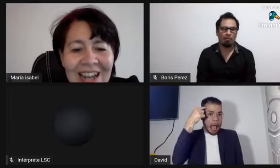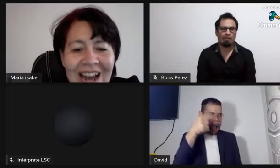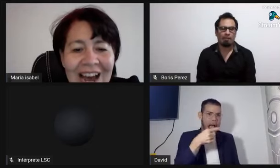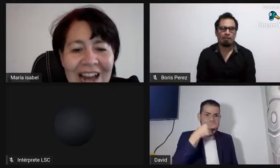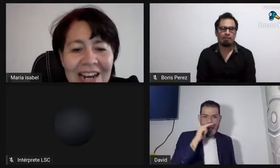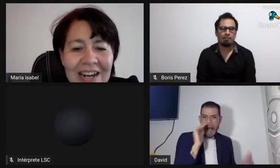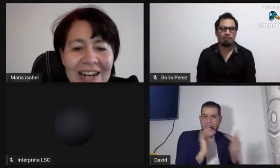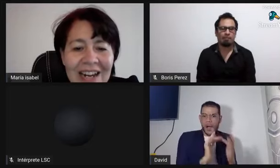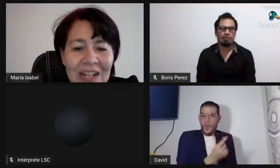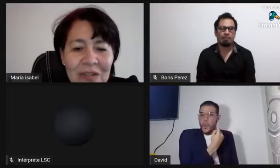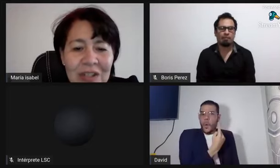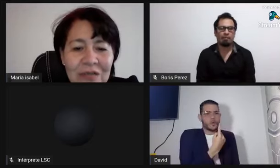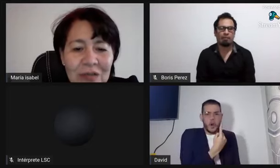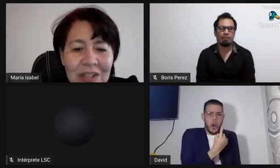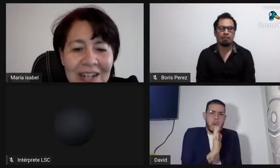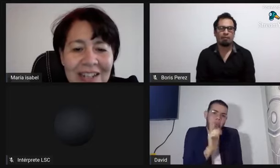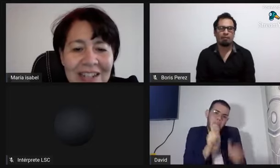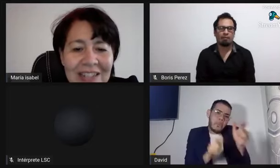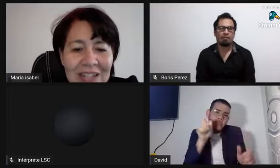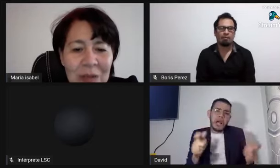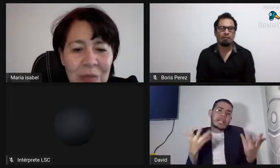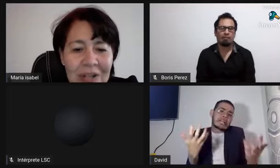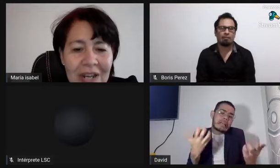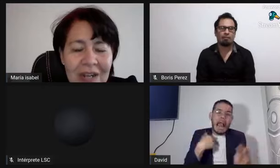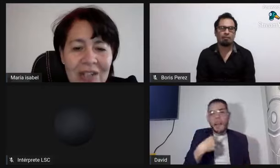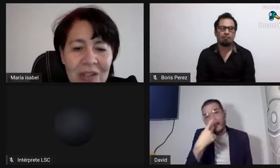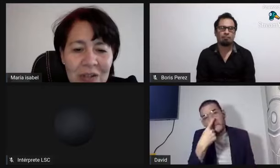acercarse al relato y disfrutar de